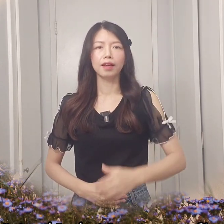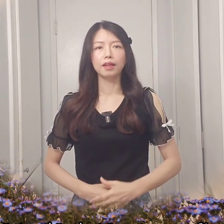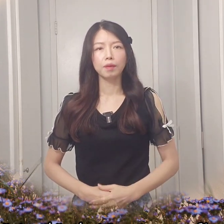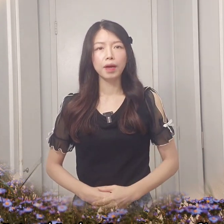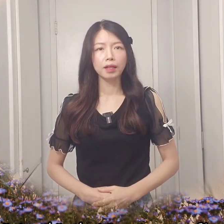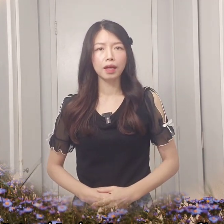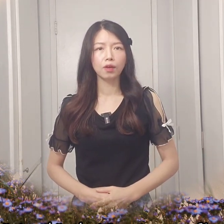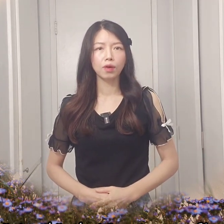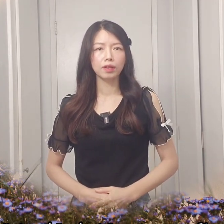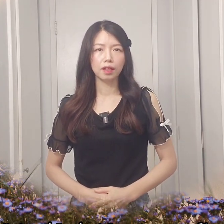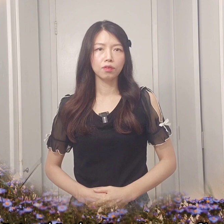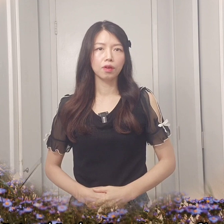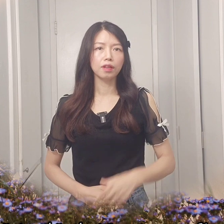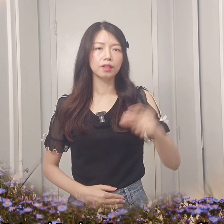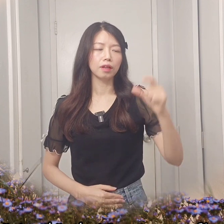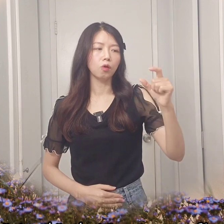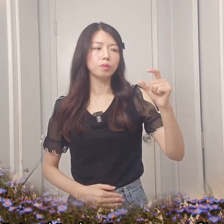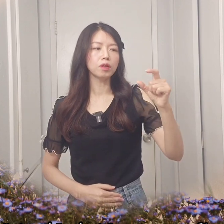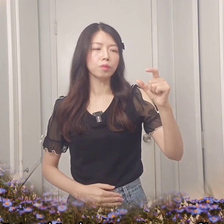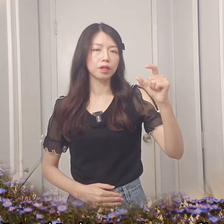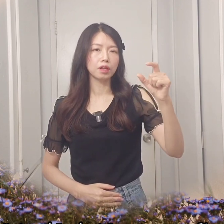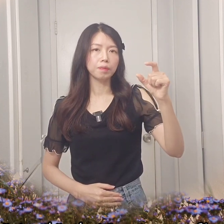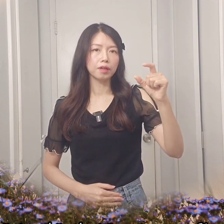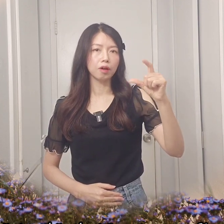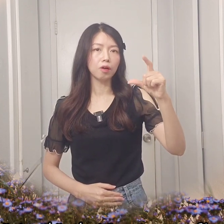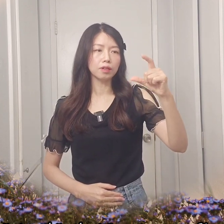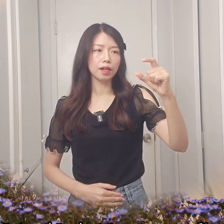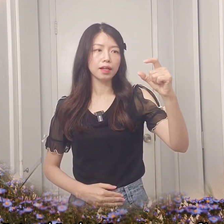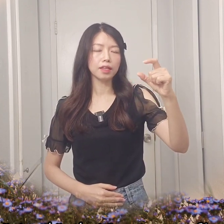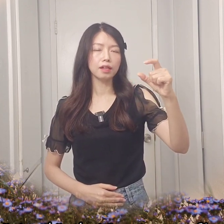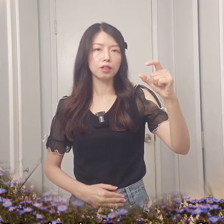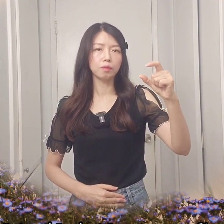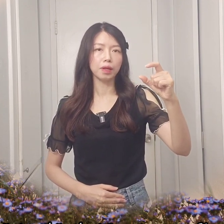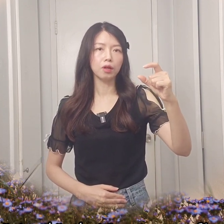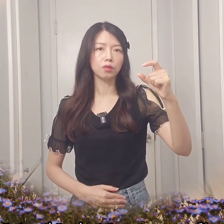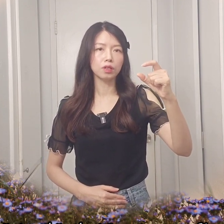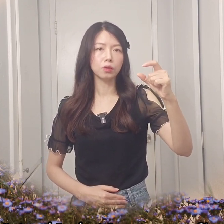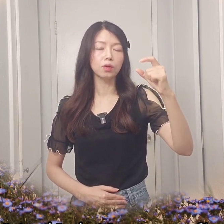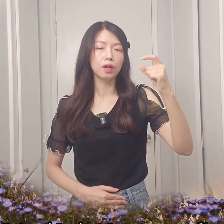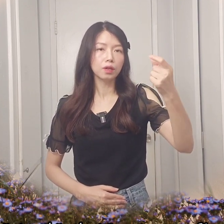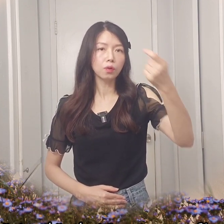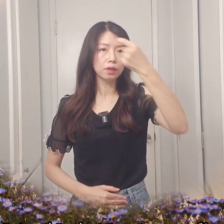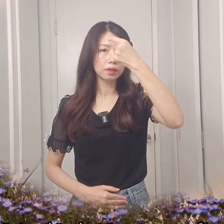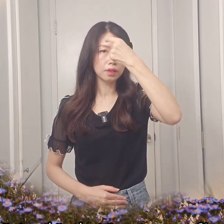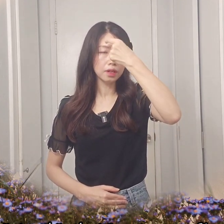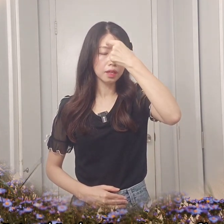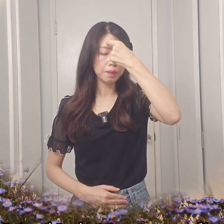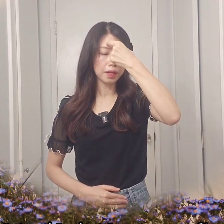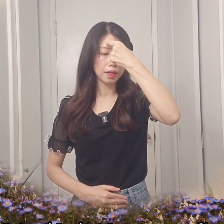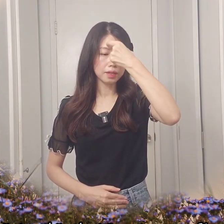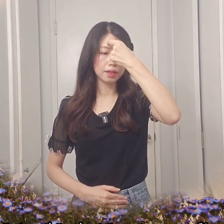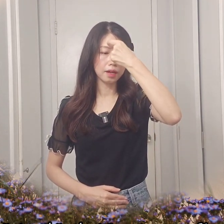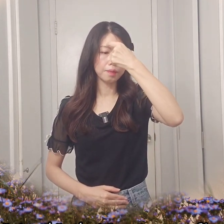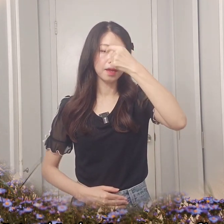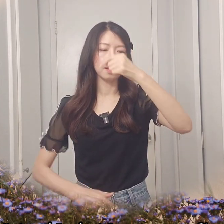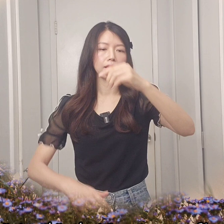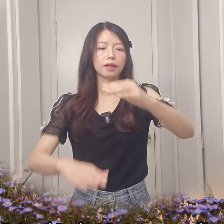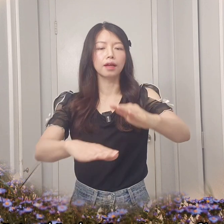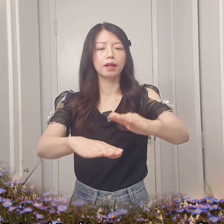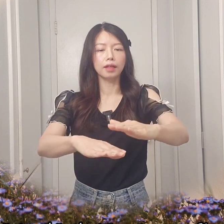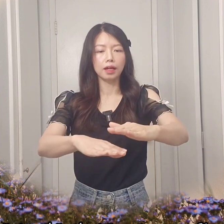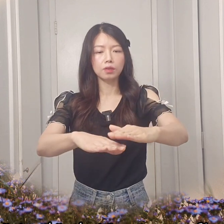예배합니다. 예배하다라고 한 뜻의 수어는 엄지검지를 펴서 살짝 디귿처럼 만들어 주시고 손끝을 이마에 대신